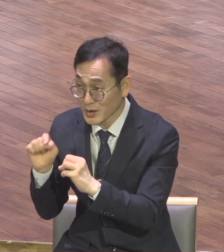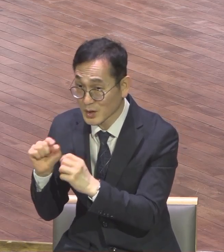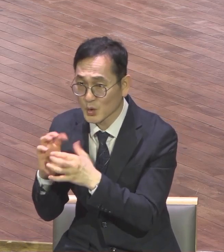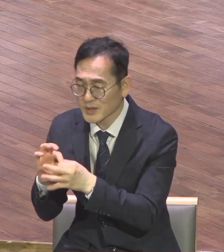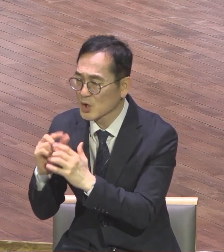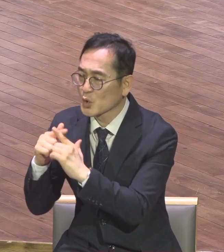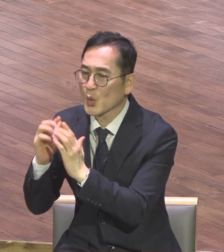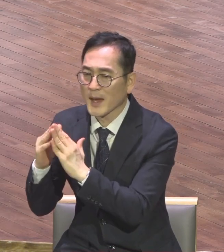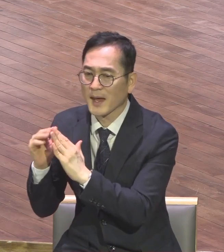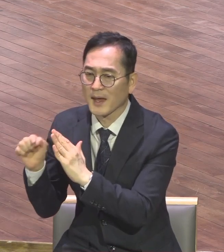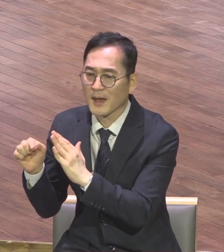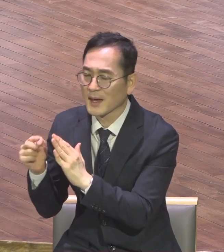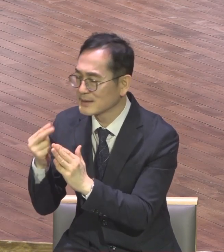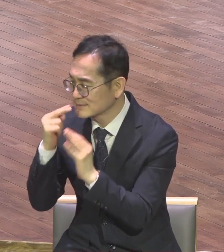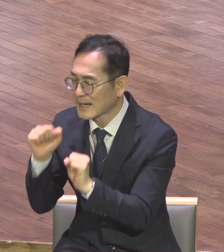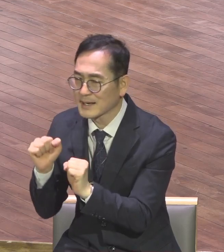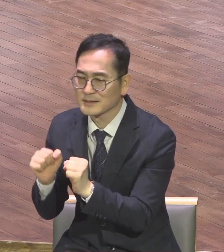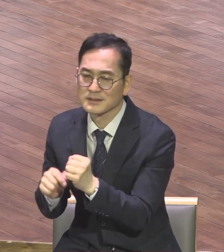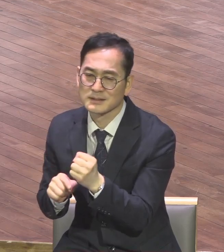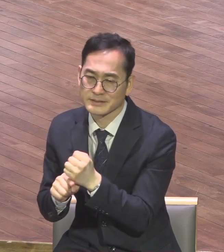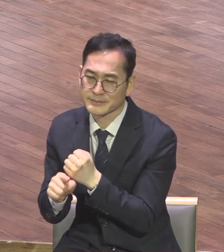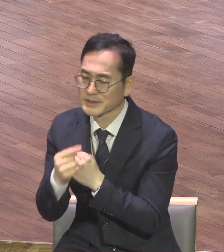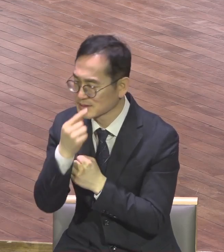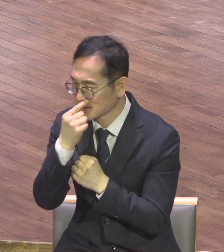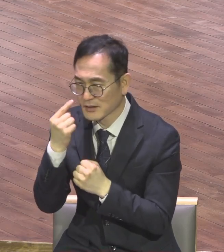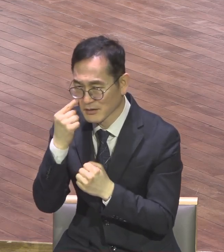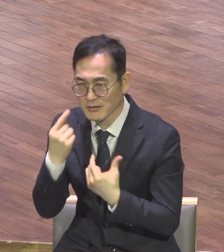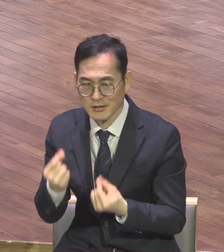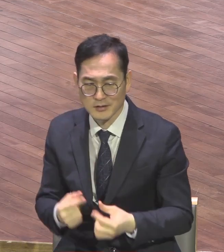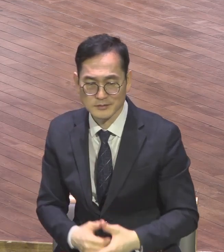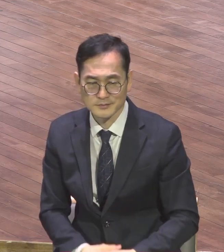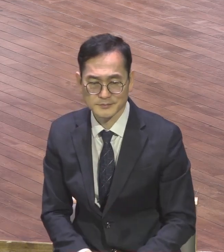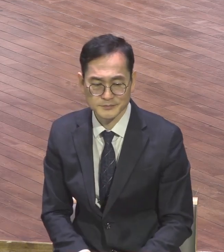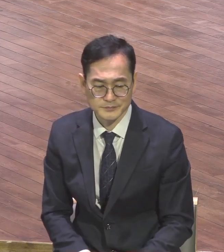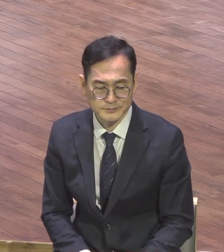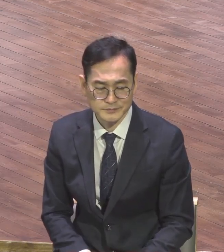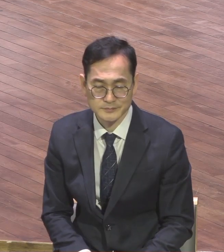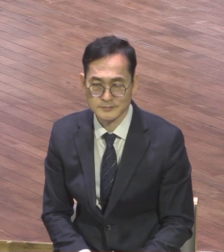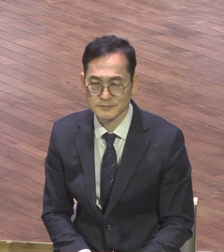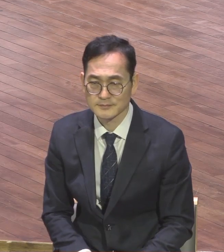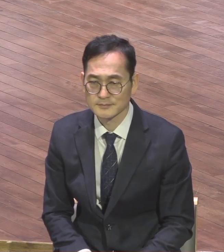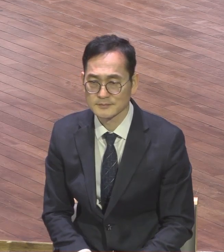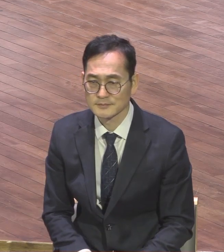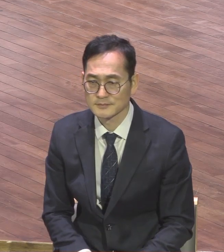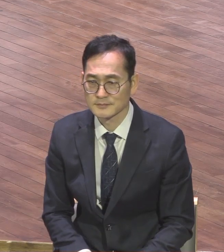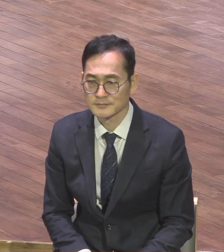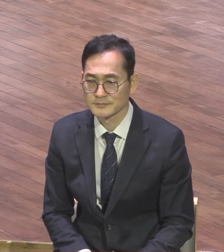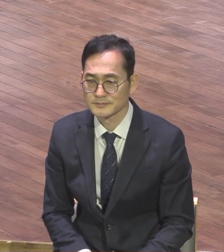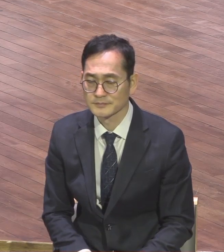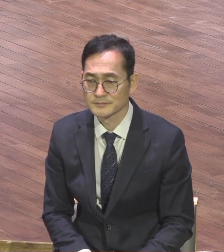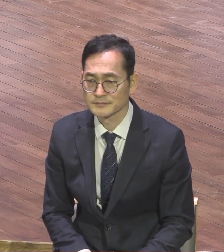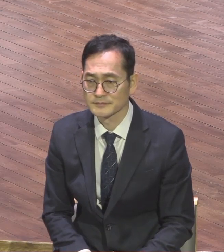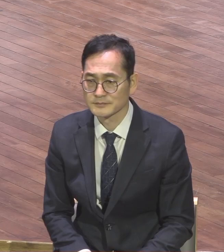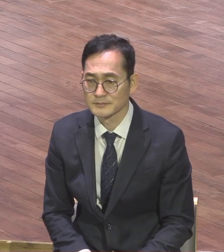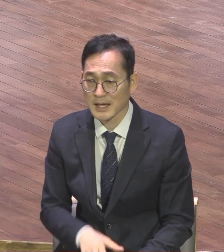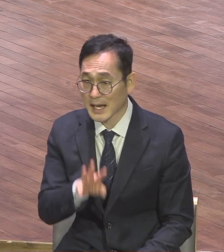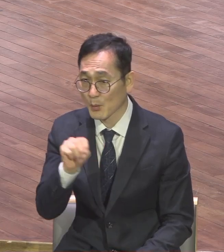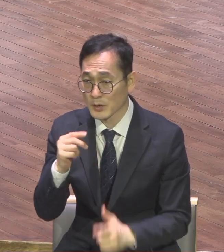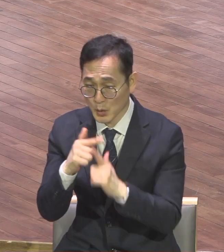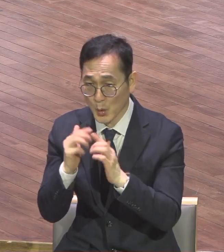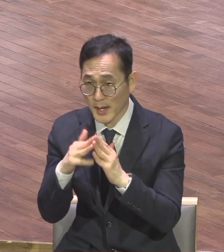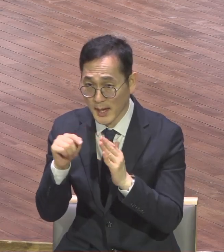그렇게 말했어요. 선교가 교회의 존재의 이유다. 여원교회의 존재의 이유가